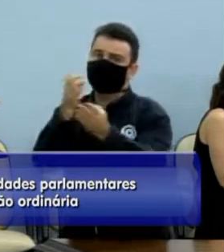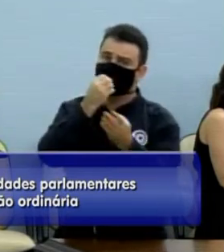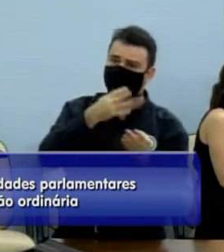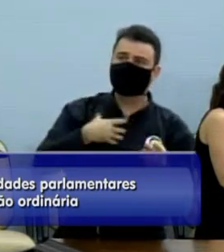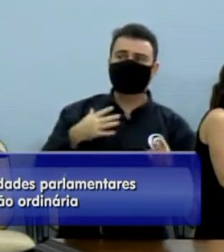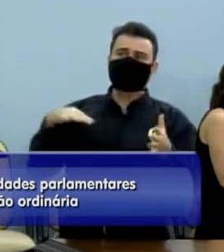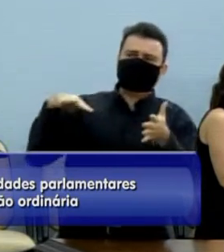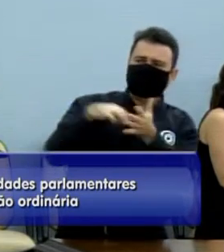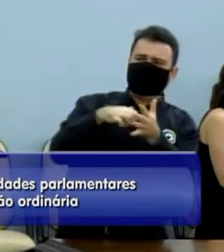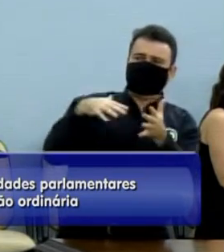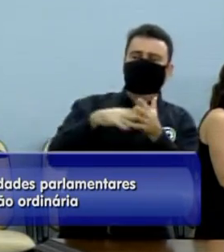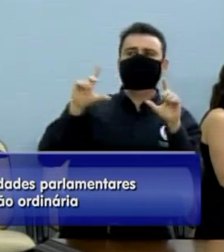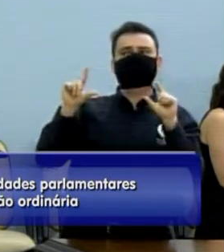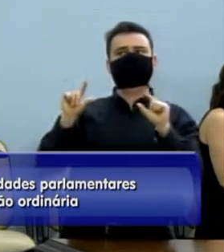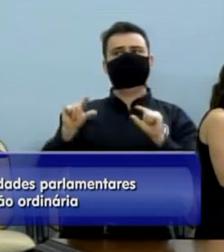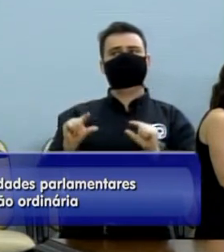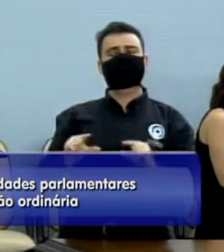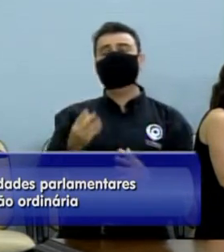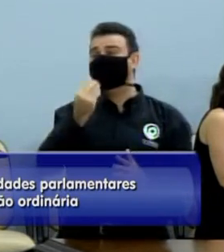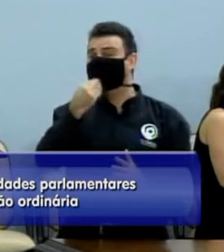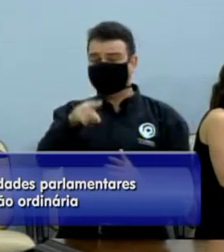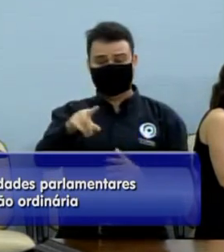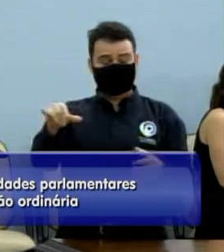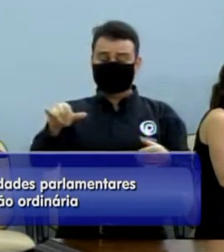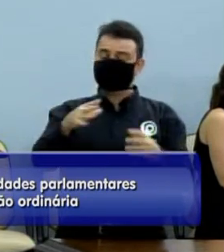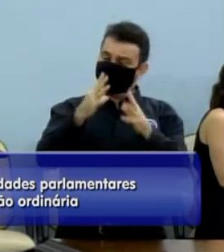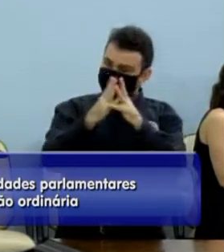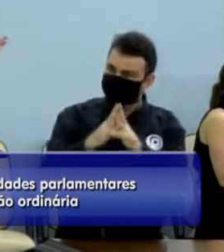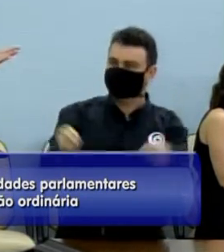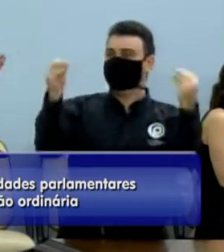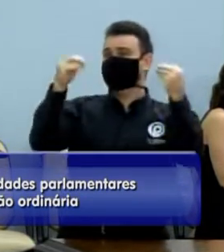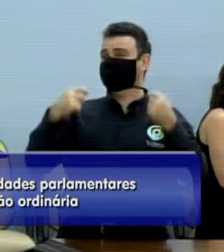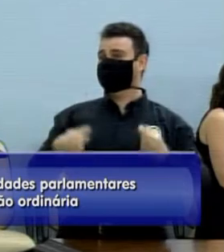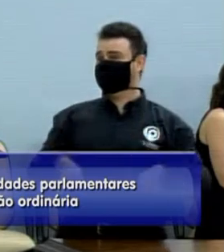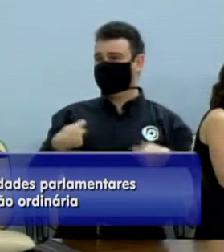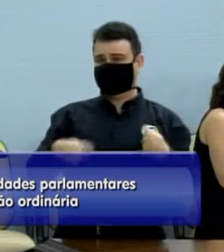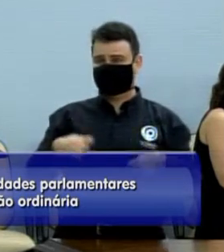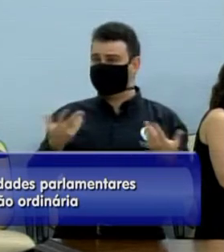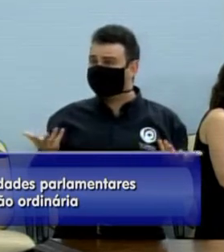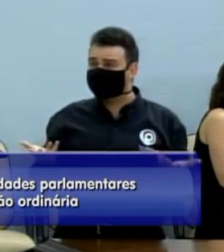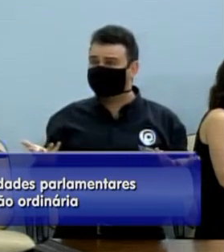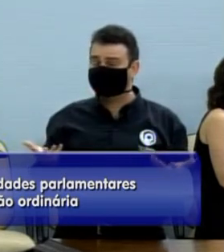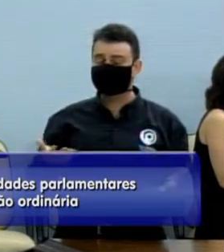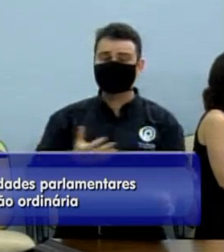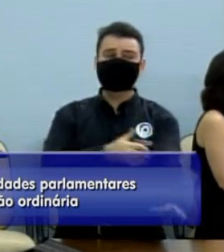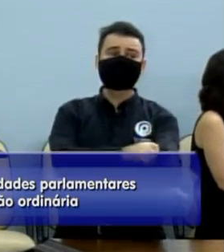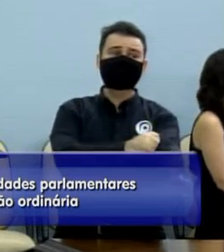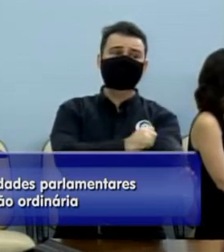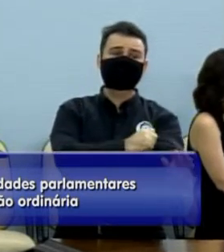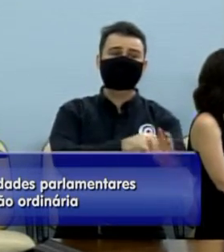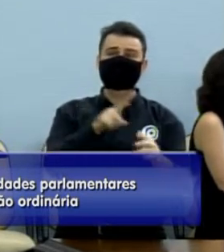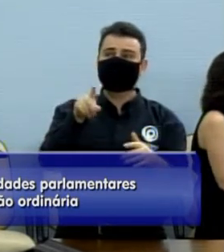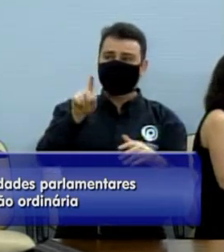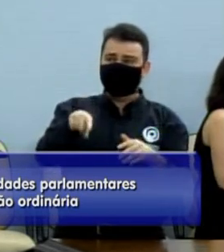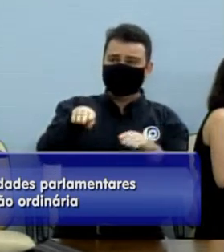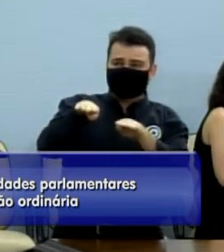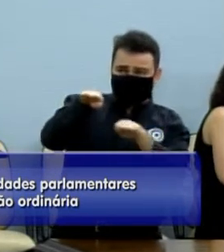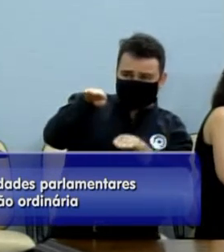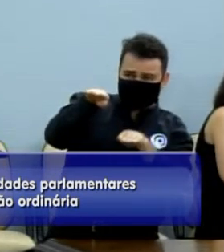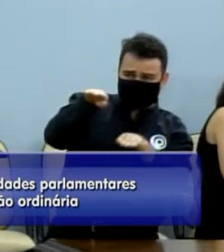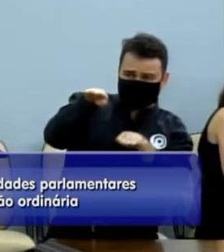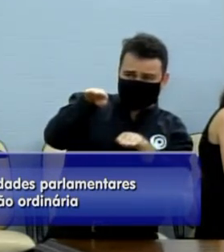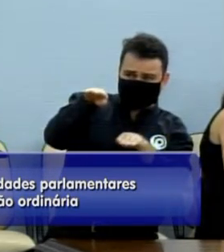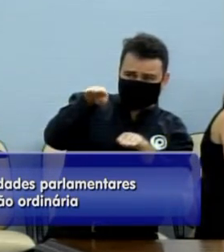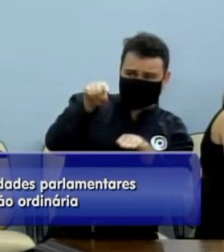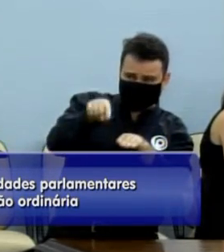mas deveria algo ser feito ali, mas em definitivo. A gente fala, né, presidente, sobre o desnível que existe ali, que